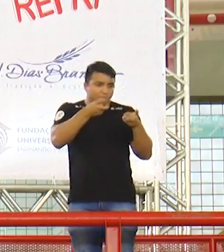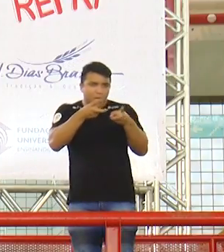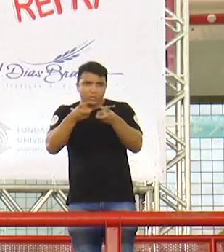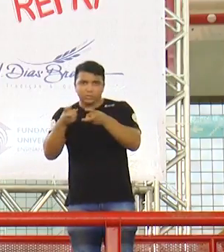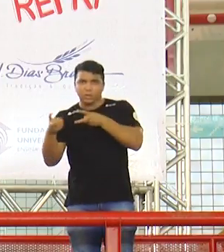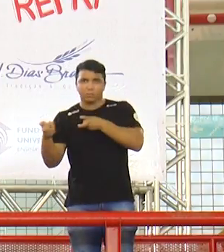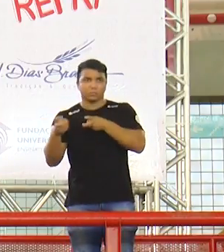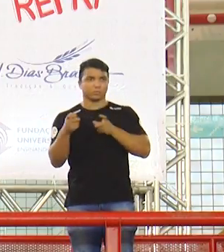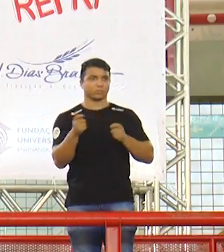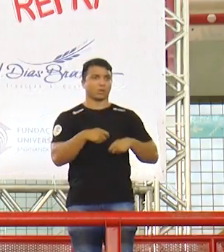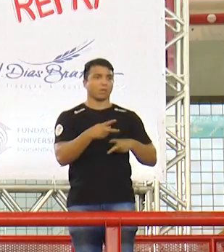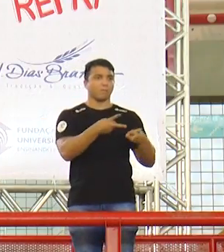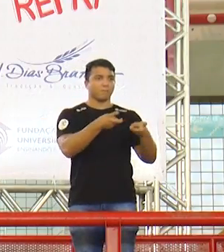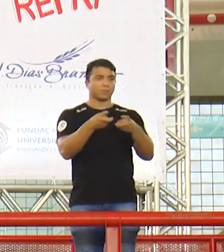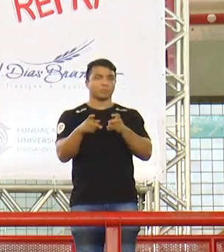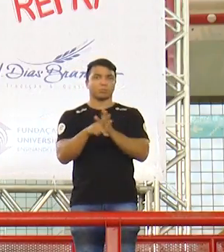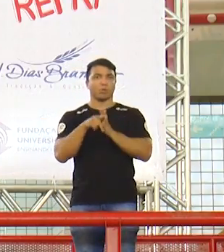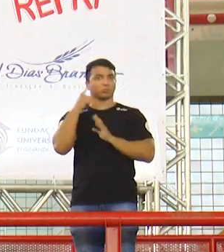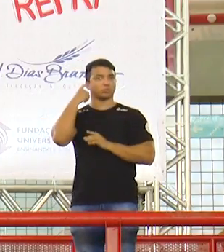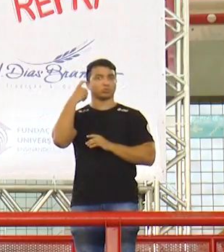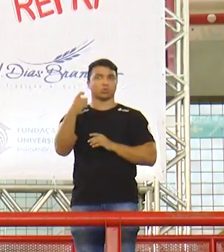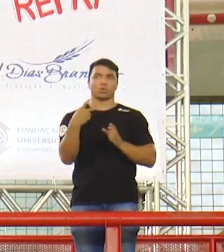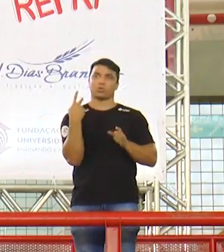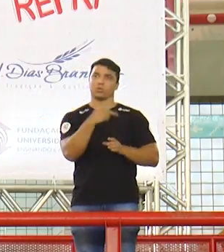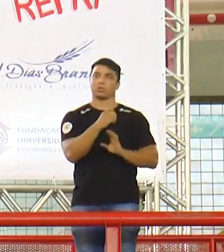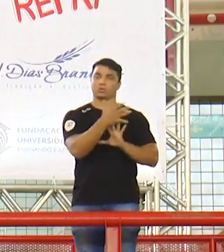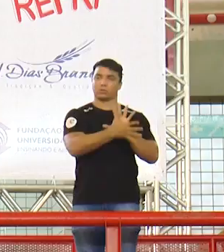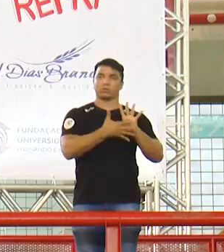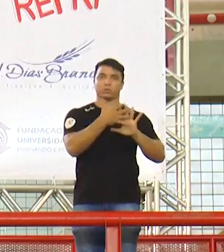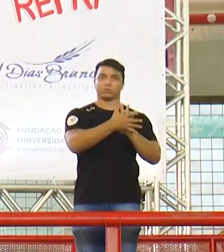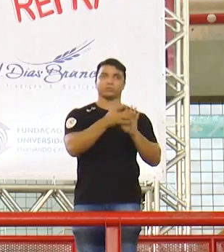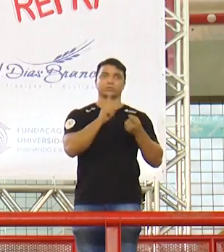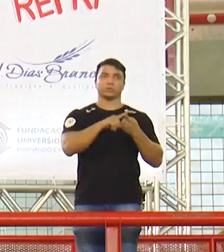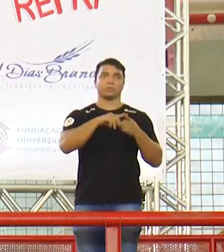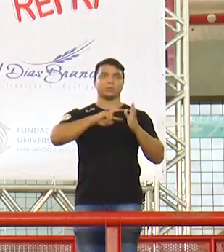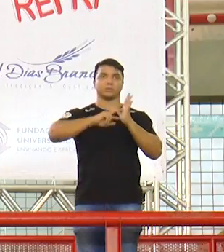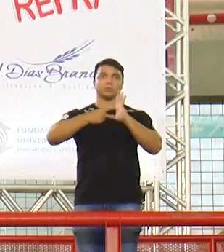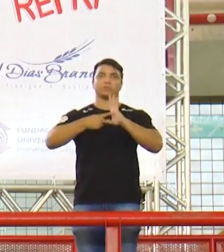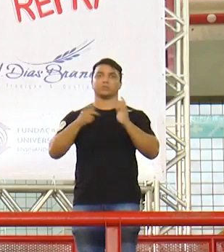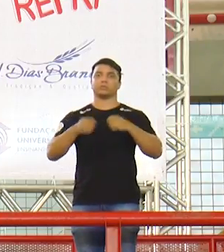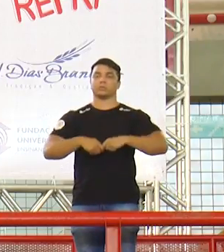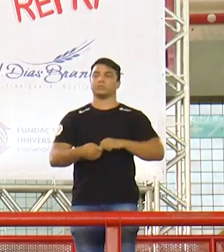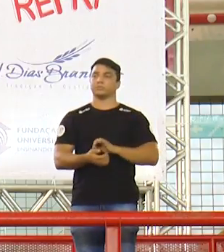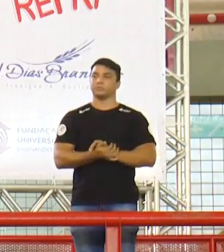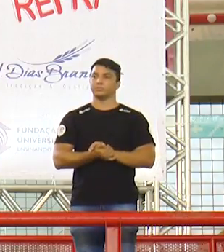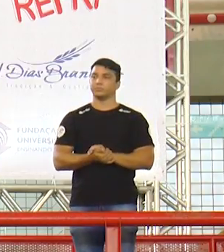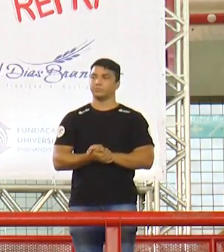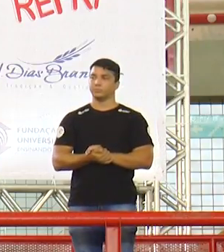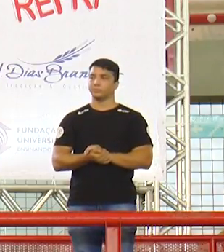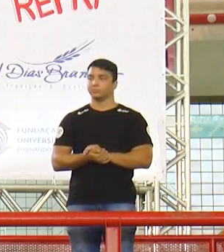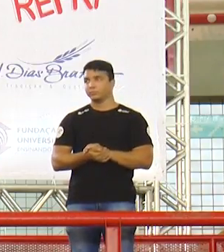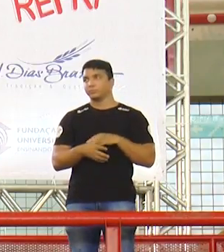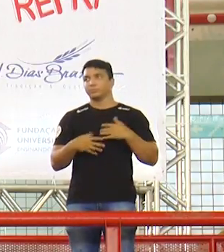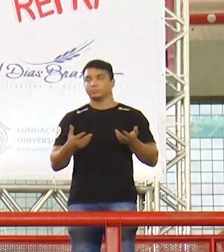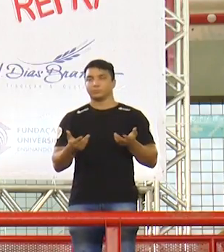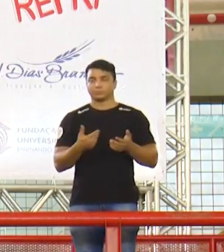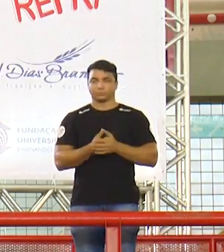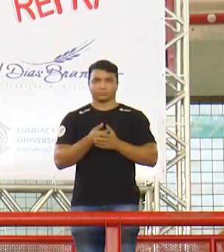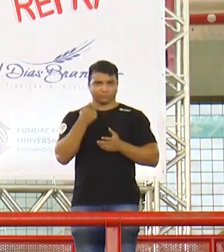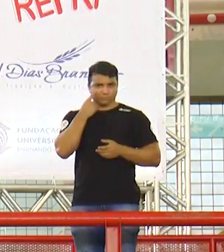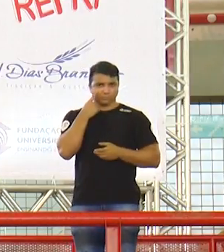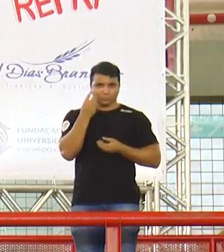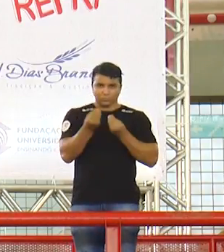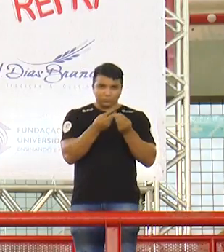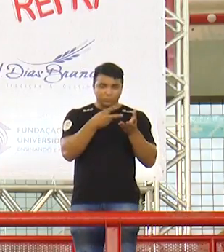o extrato sonoro do texto, que também é significativo. E para ver se você